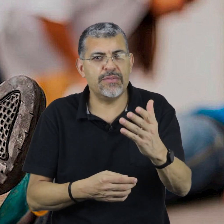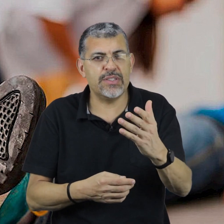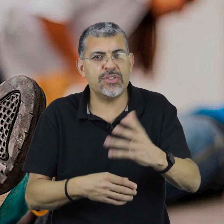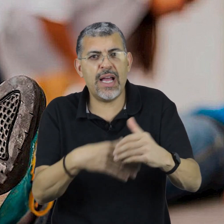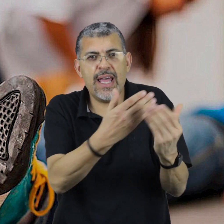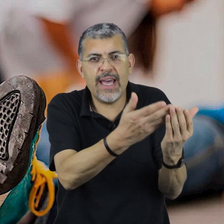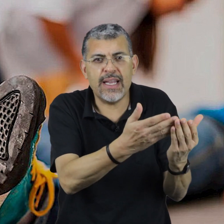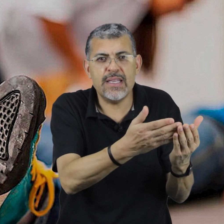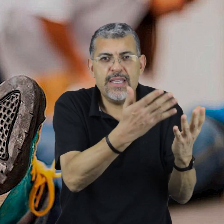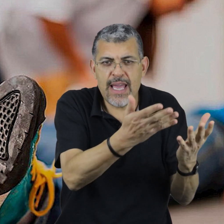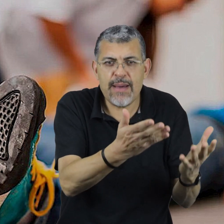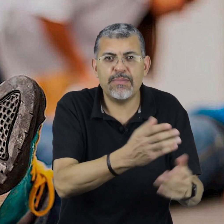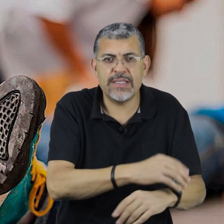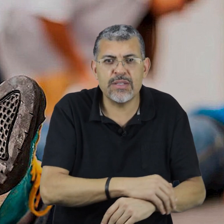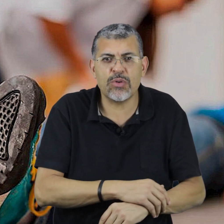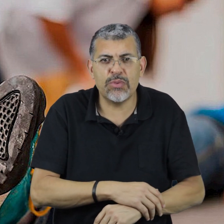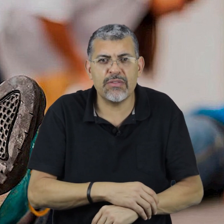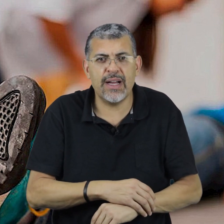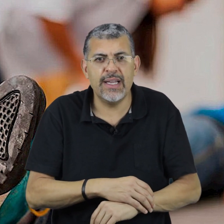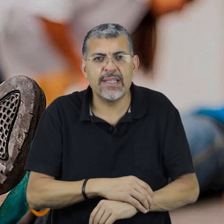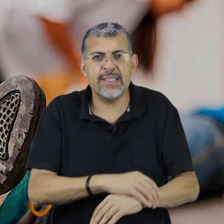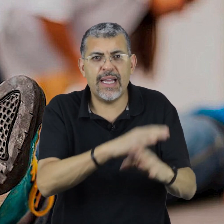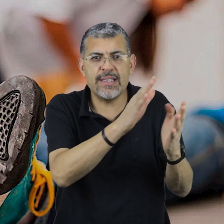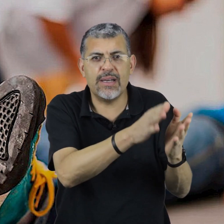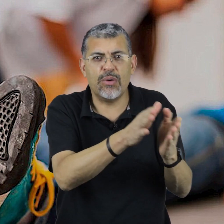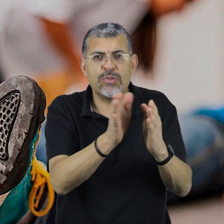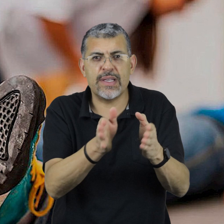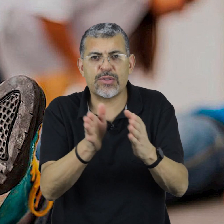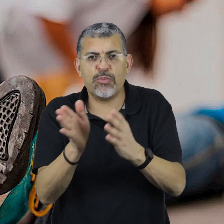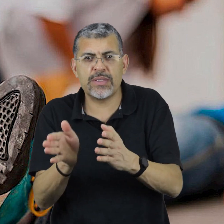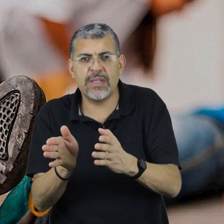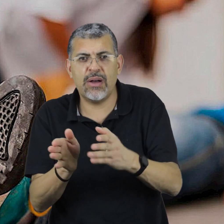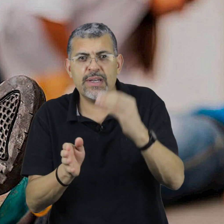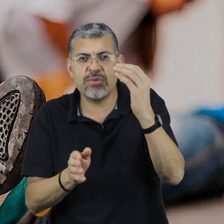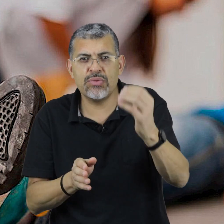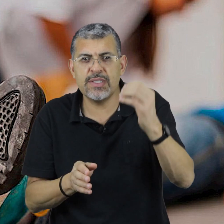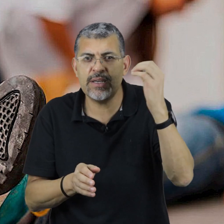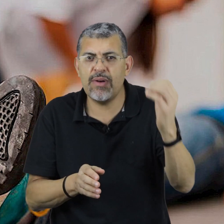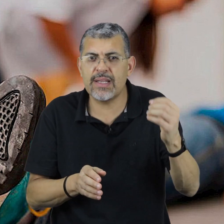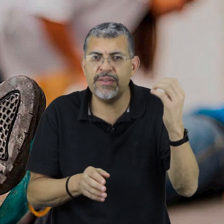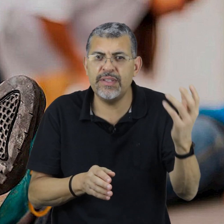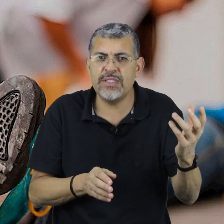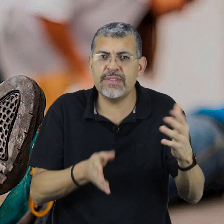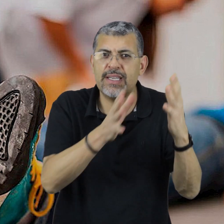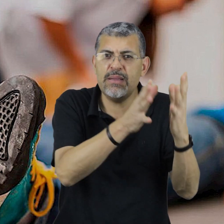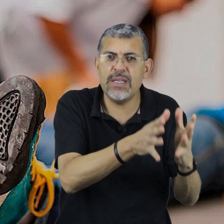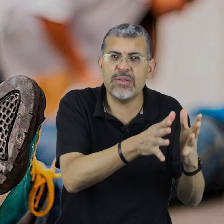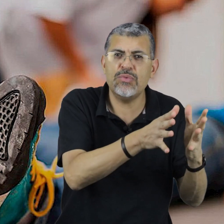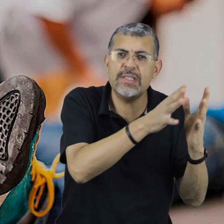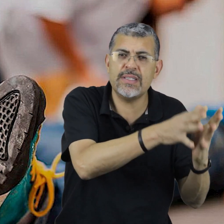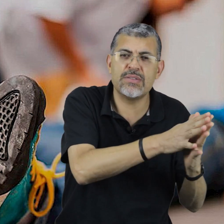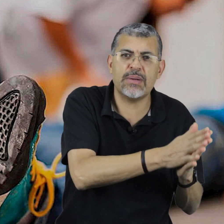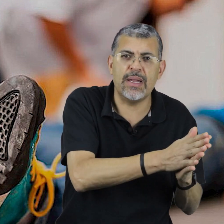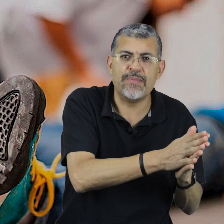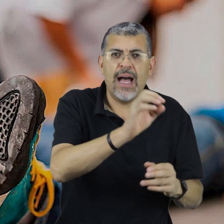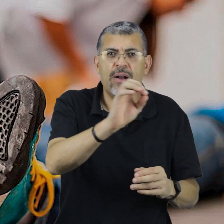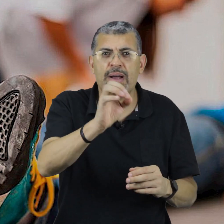concessão do benefício já era e é preciso comprovar que da lesão ou doença ocupacional results sequelas definitivas que limitam o exercício trabalho